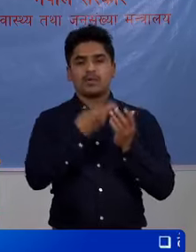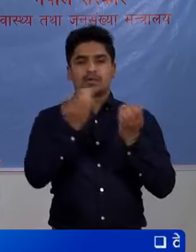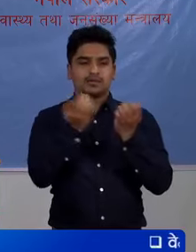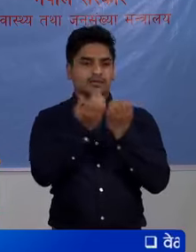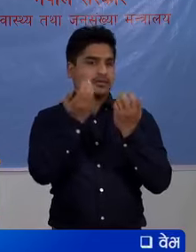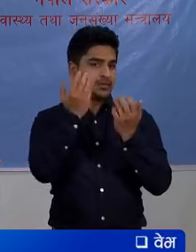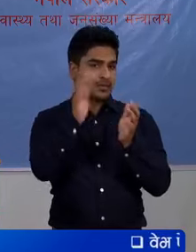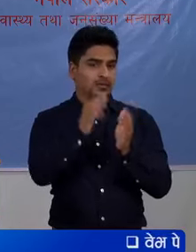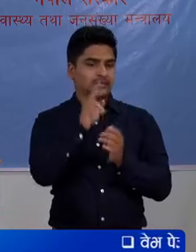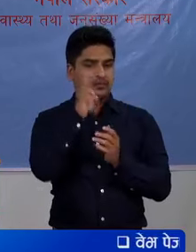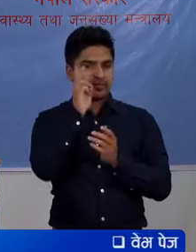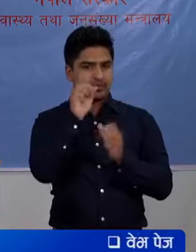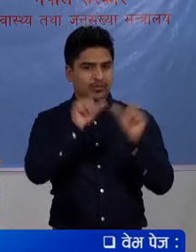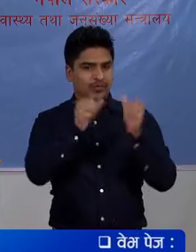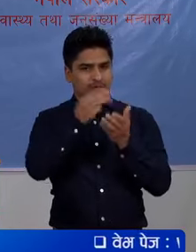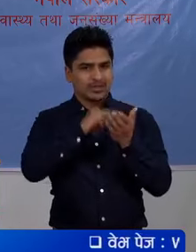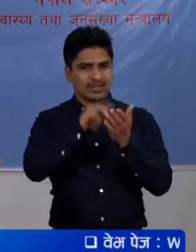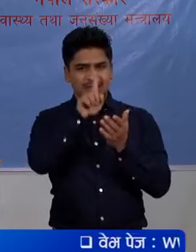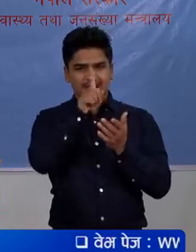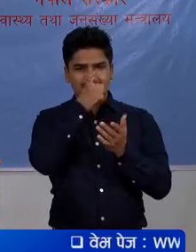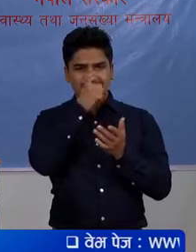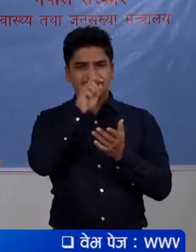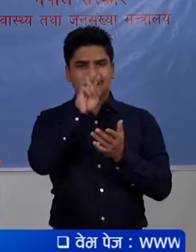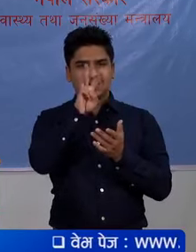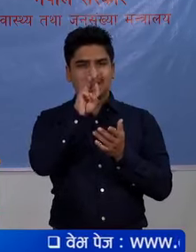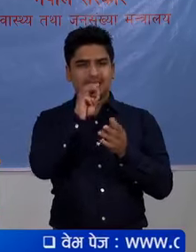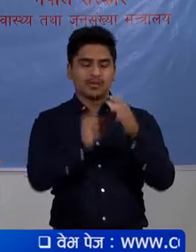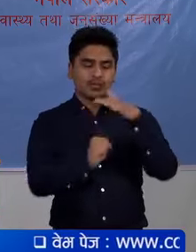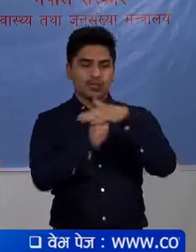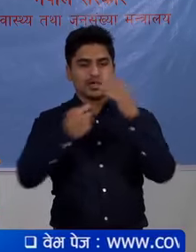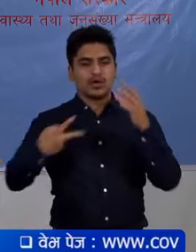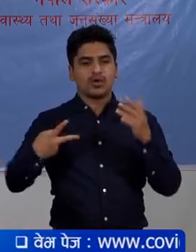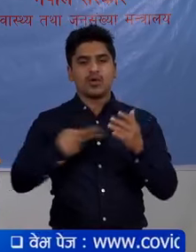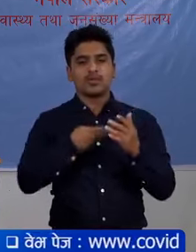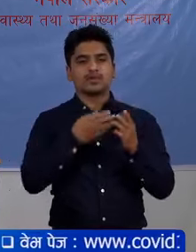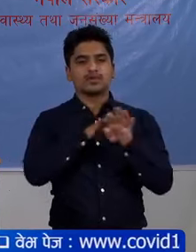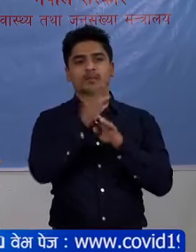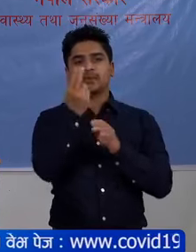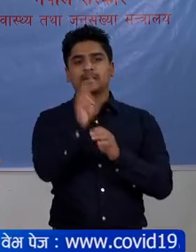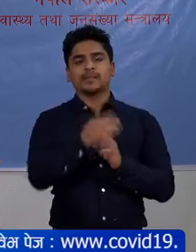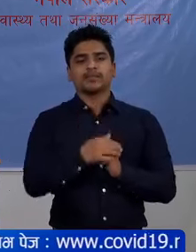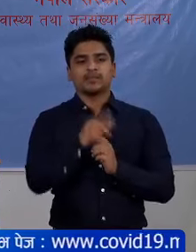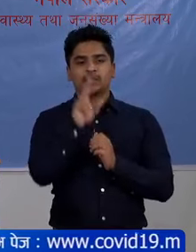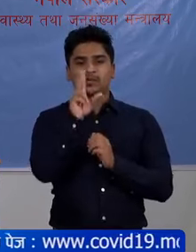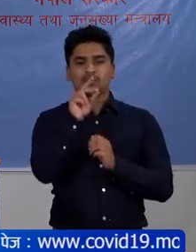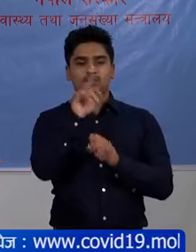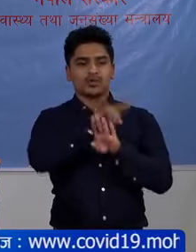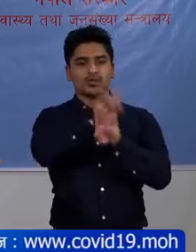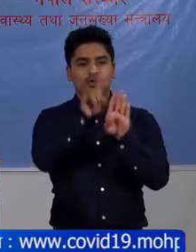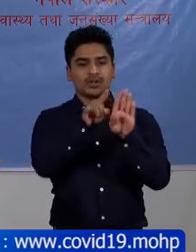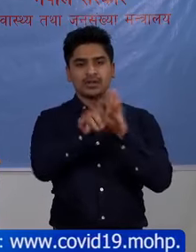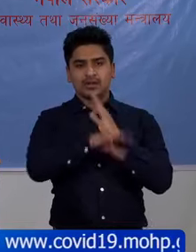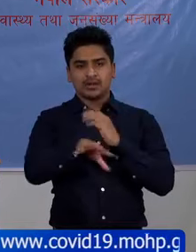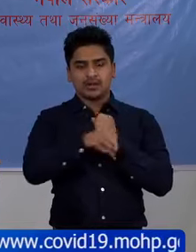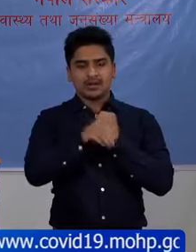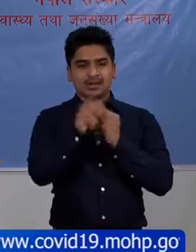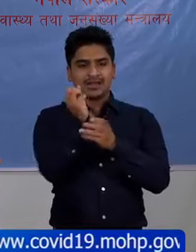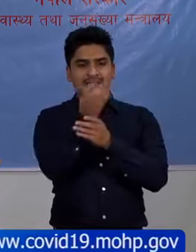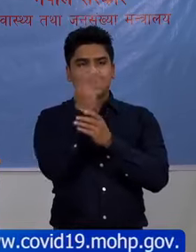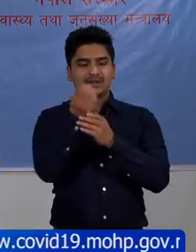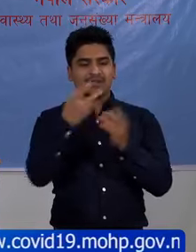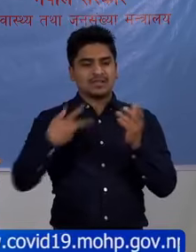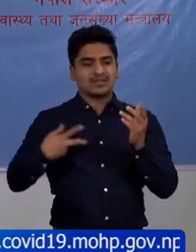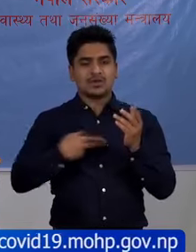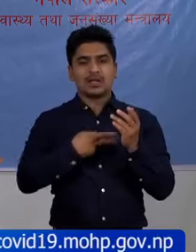जस्मद्दे 136 वटा मेजर अपरेशन अवरू थी रा दोसरो रणनी ती अंत्रगत इमर्जेंसी